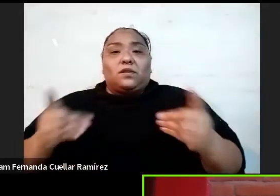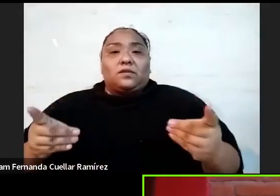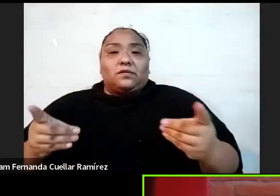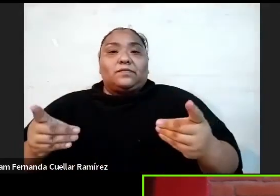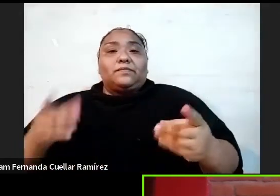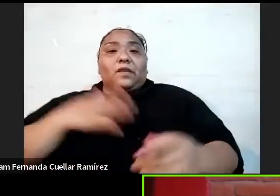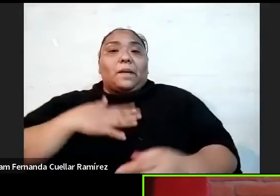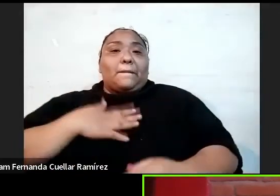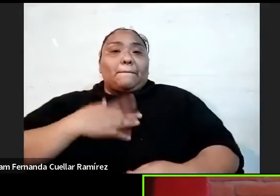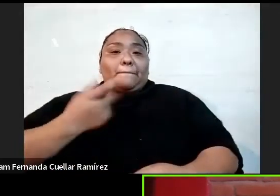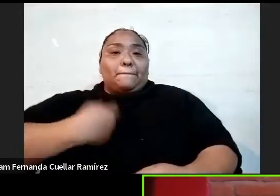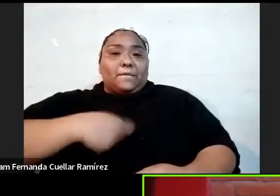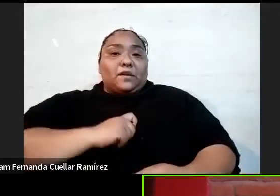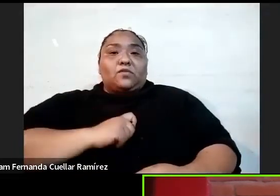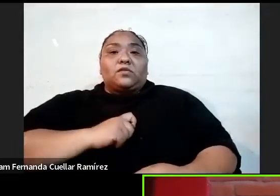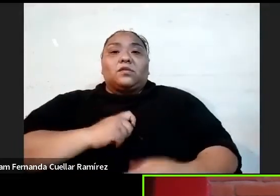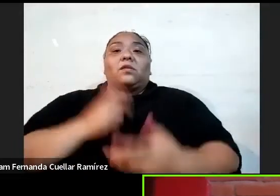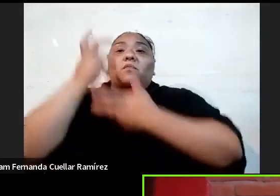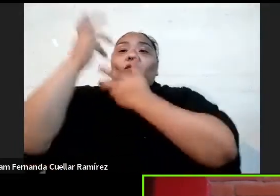mi poesía en el drag.